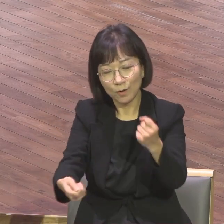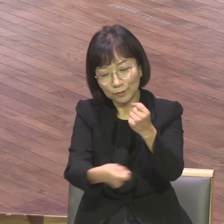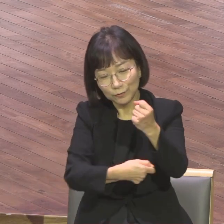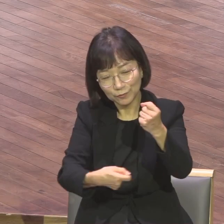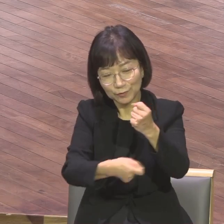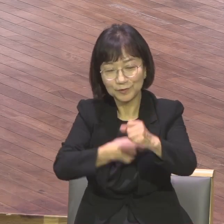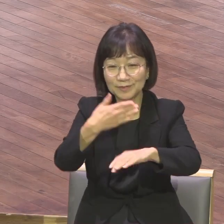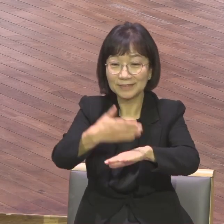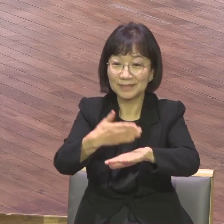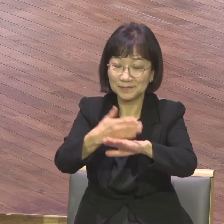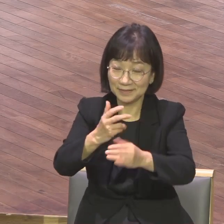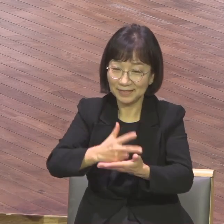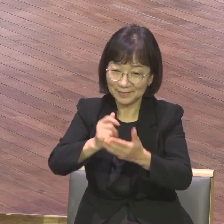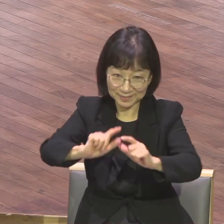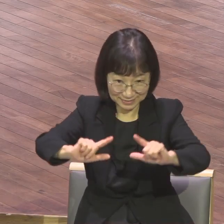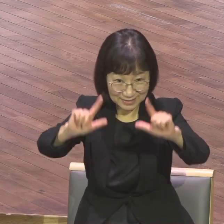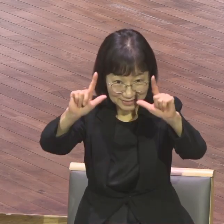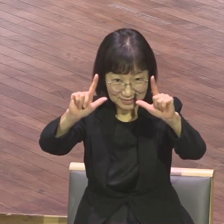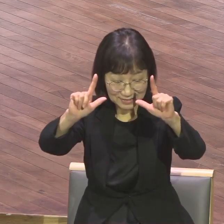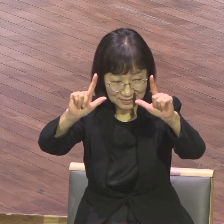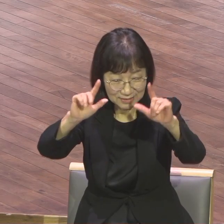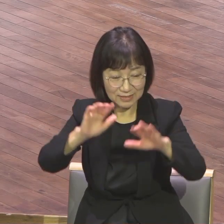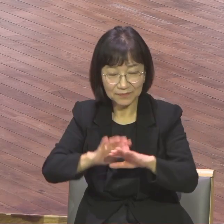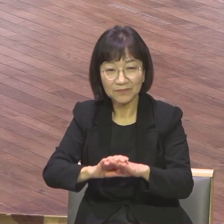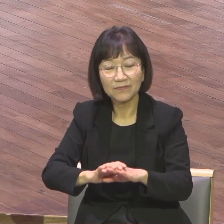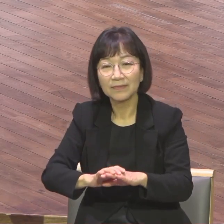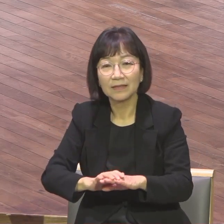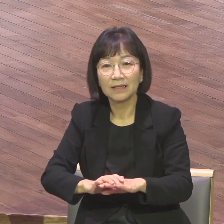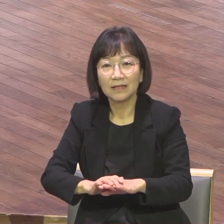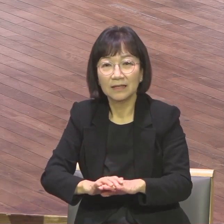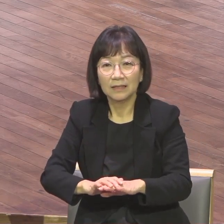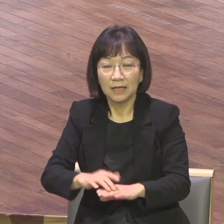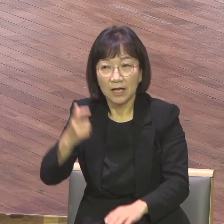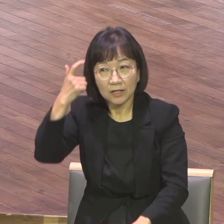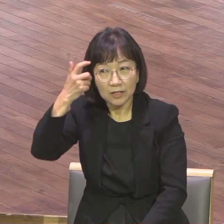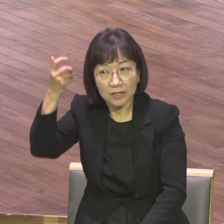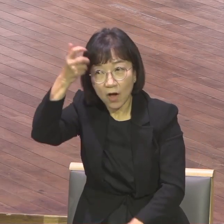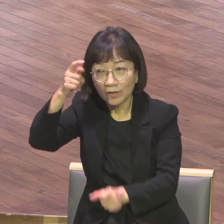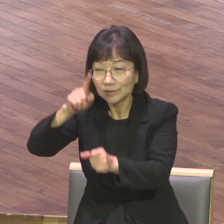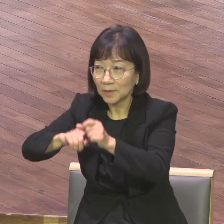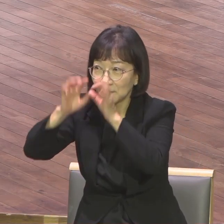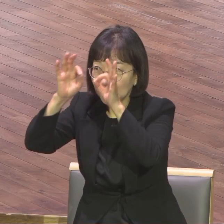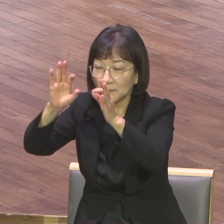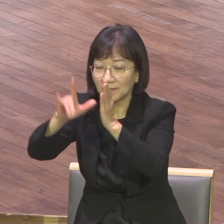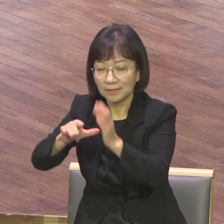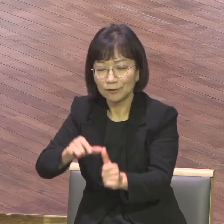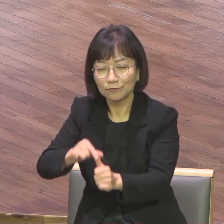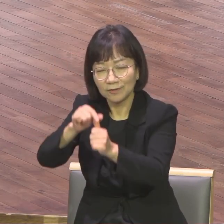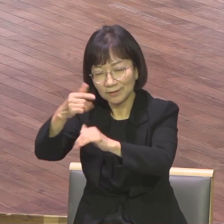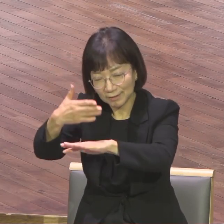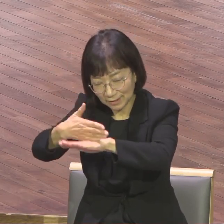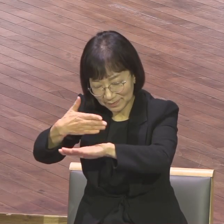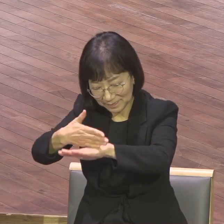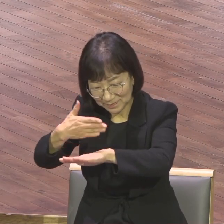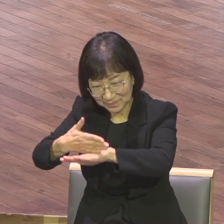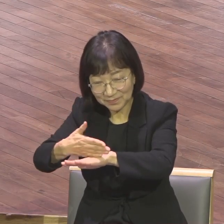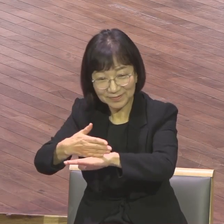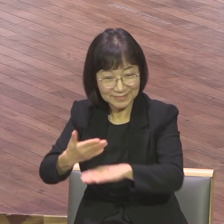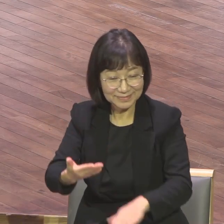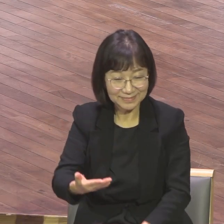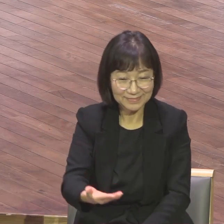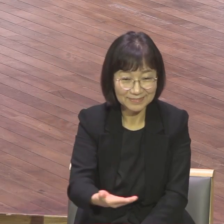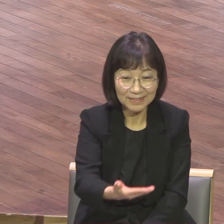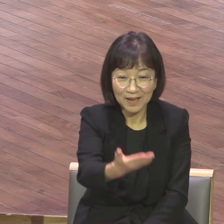추수감사주일 우리가 영적으로 정말 이 구원의 감격을 누리면서 영계 모든